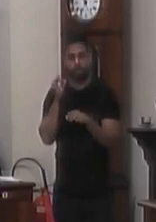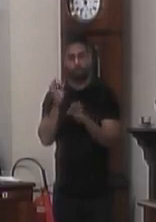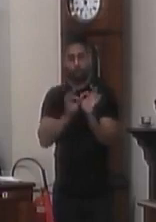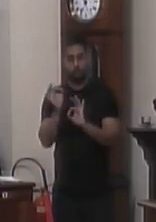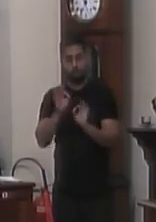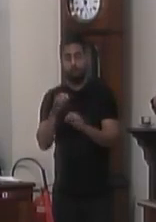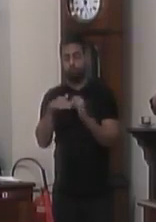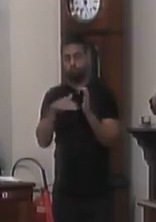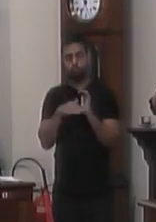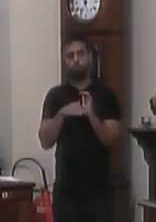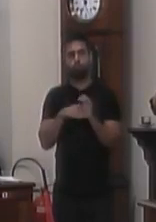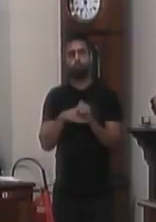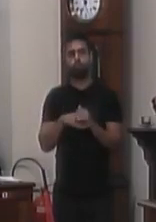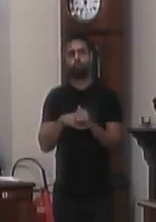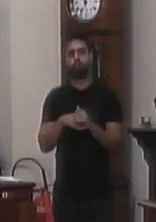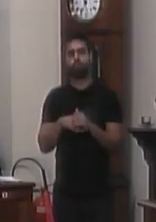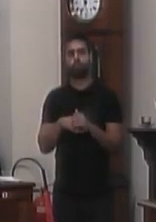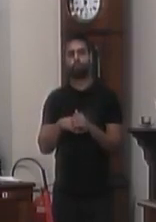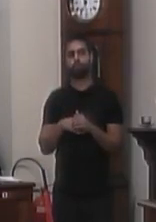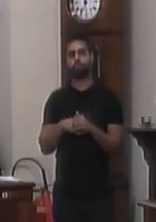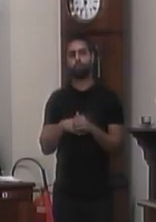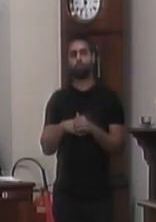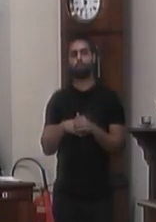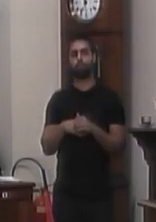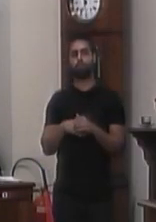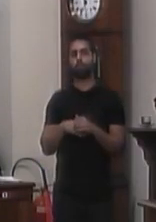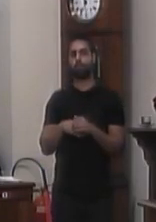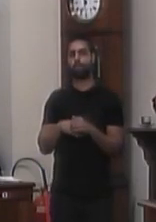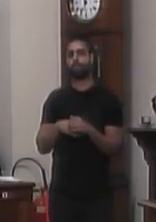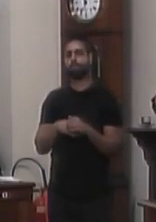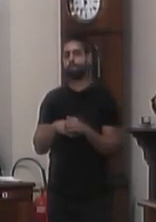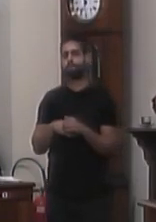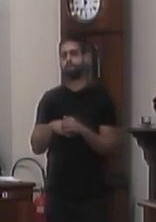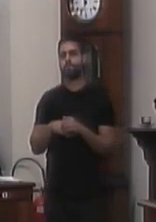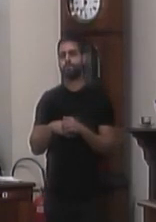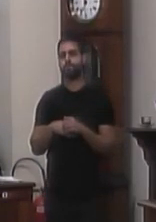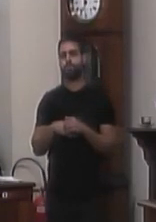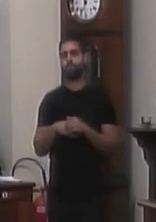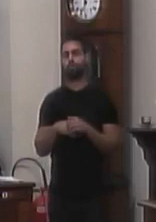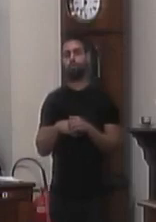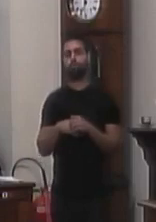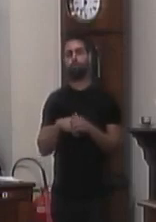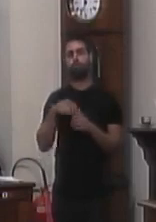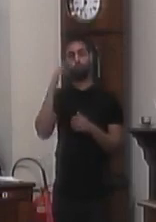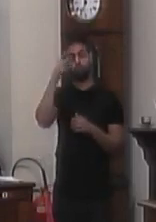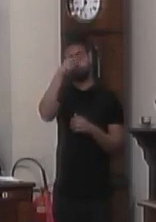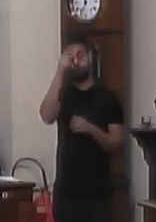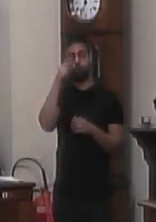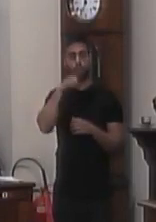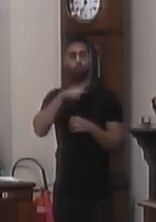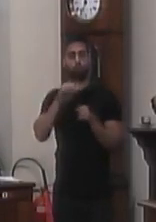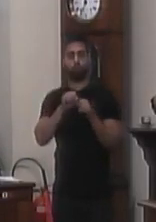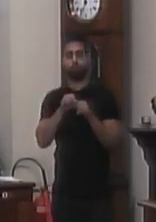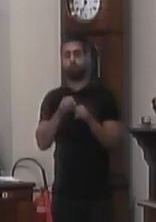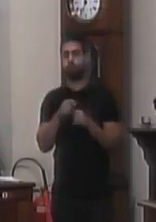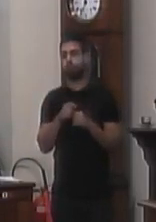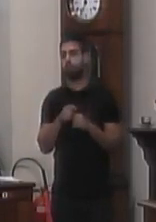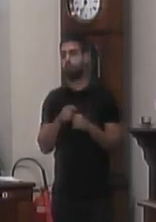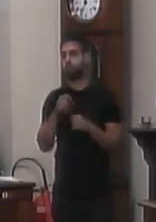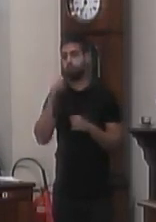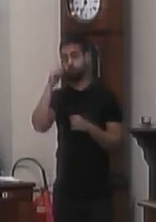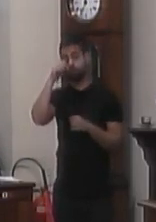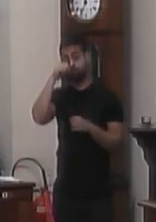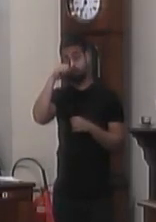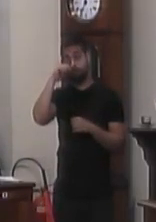isso é uma gestão assim, bem capaz assim, do prefeito Fernandinho. Pedro,